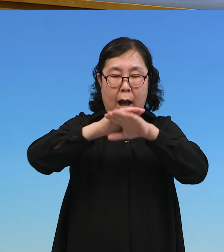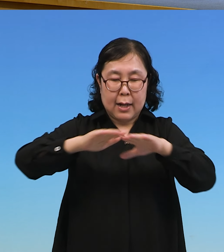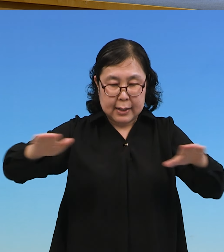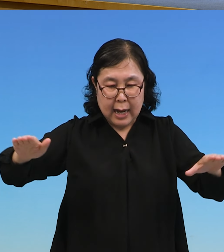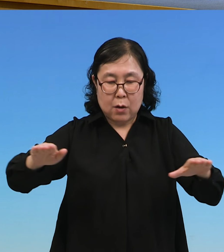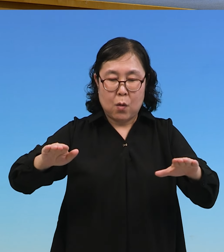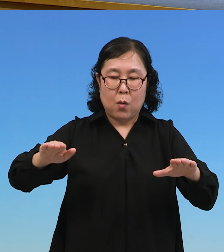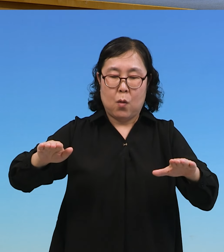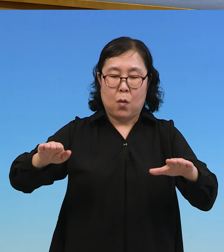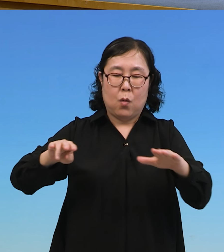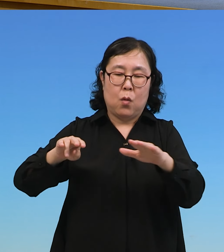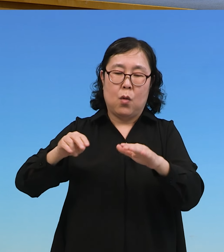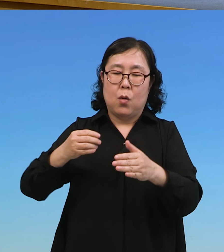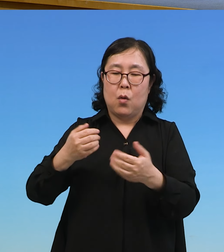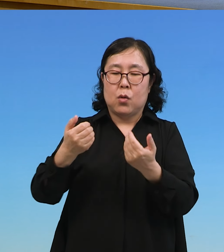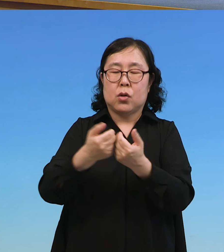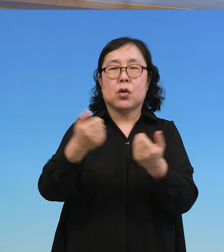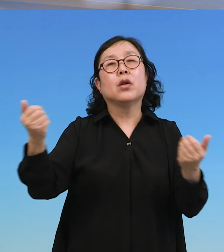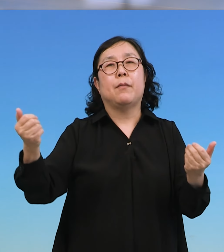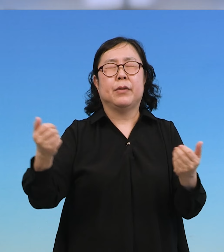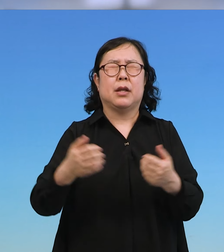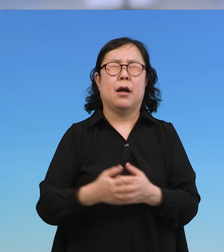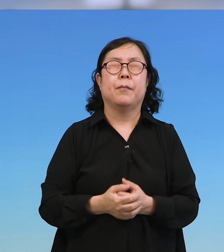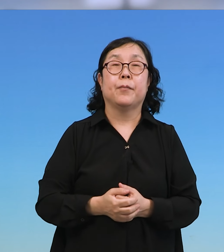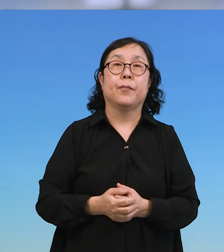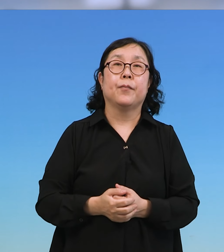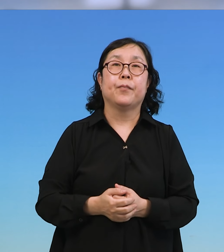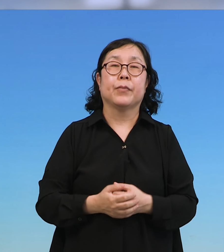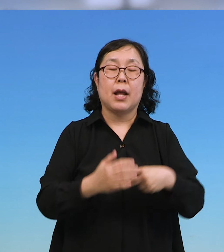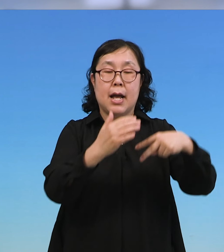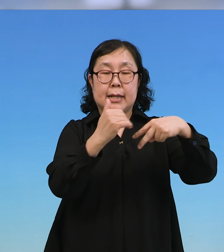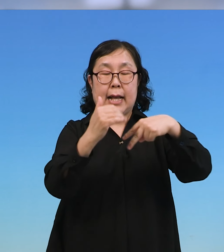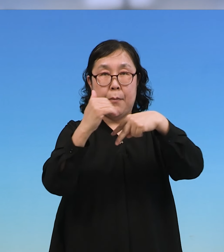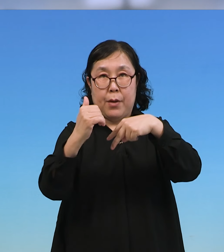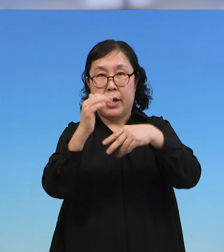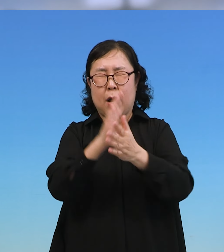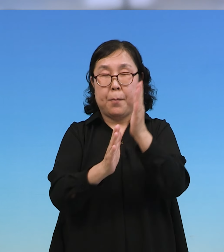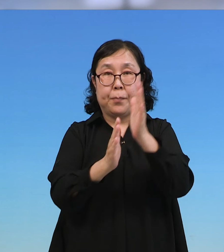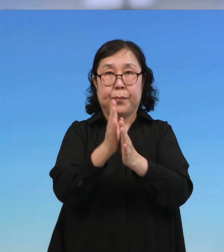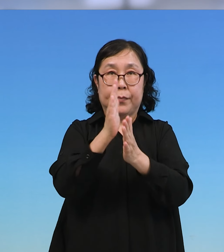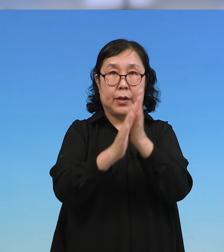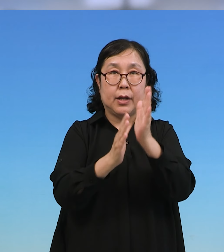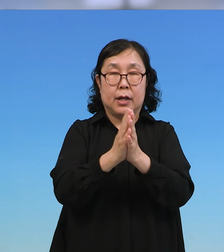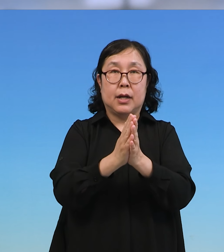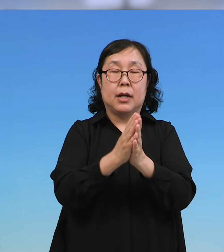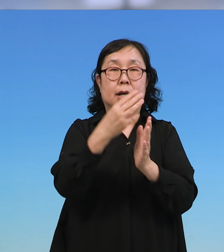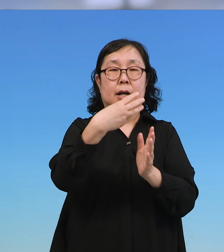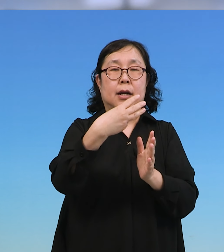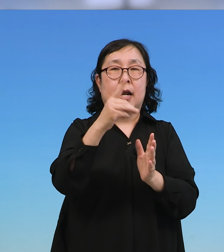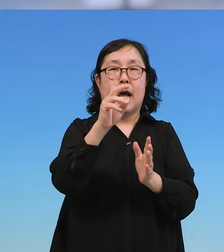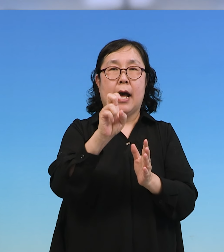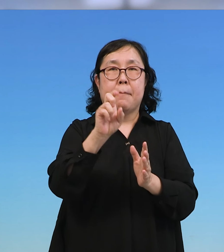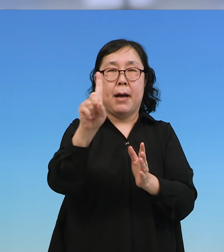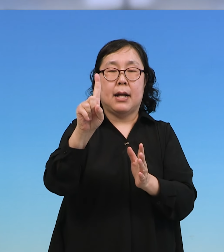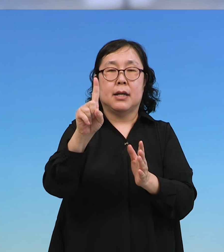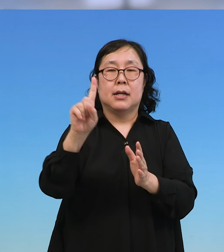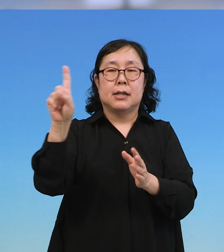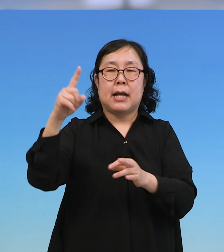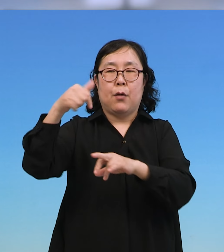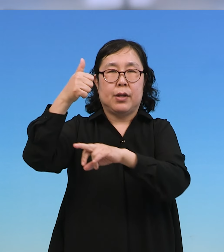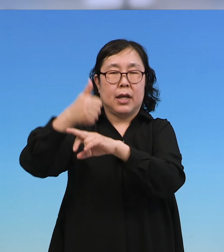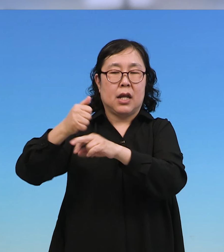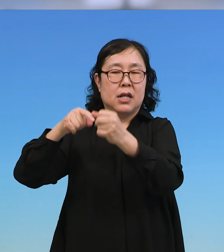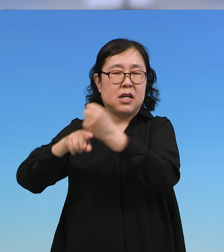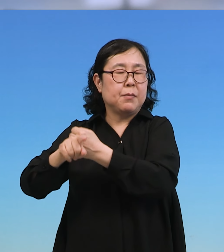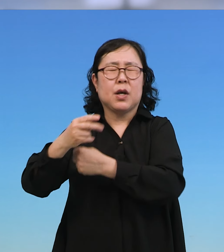그가 머물던 라마를 떠나요. 뭘 의미합니까? 사무엘이 없는 라마는 다윗에게 아무 의미가 없는